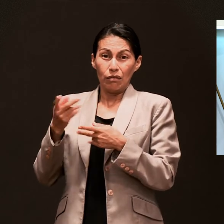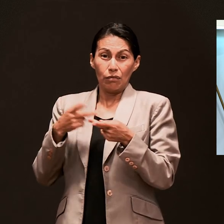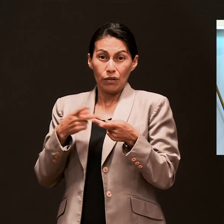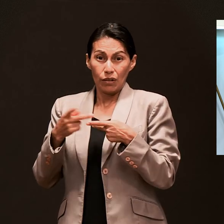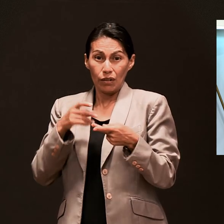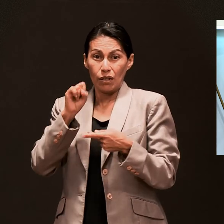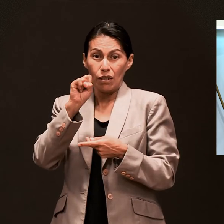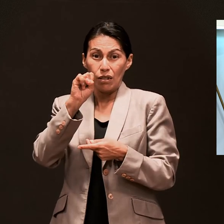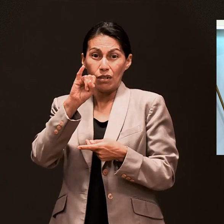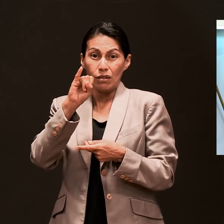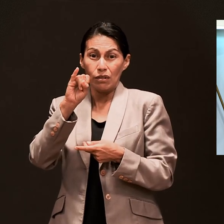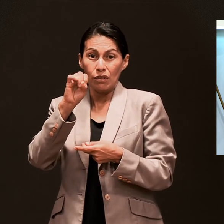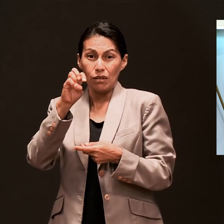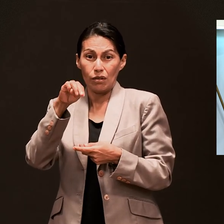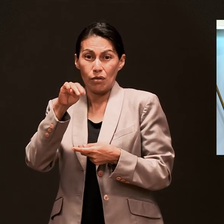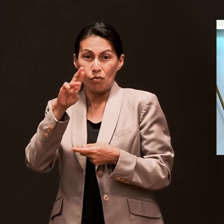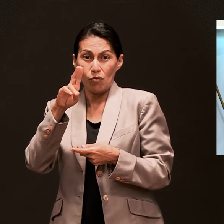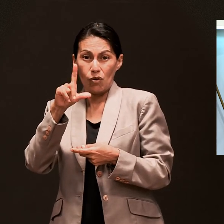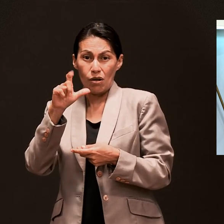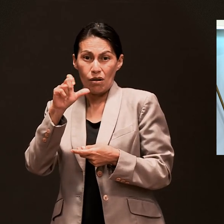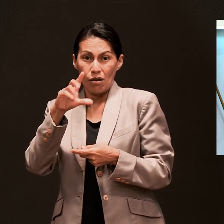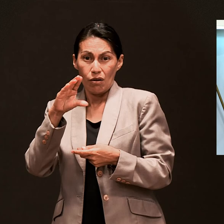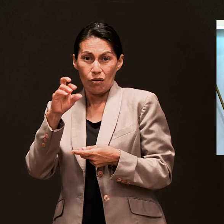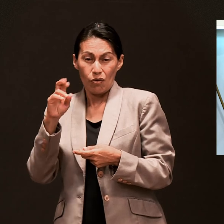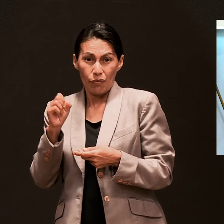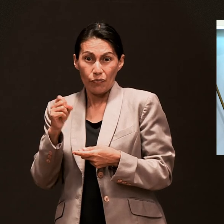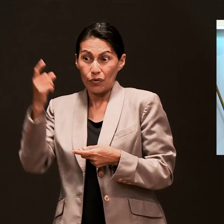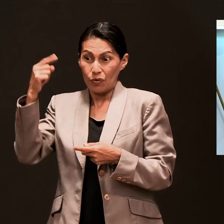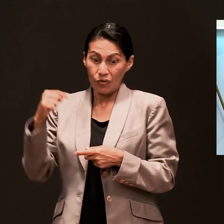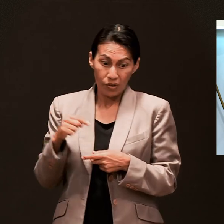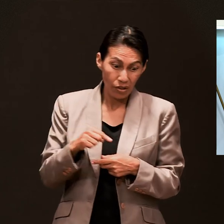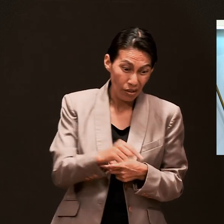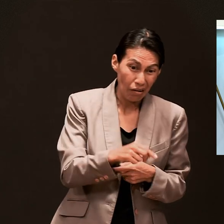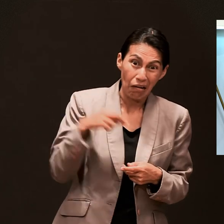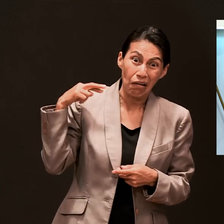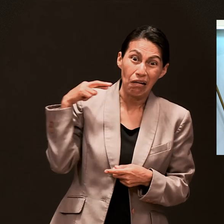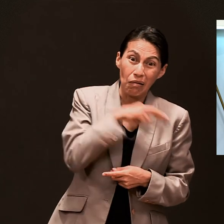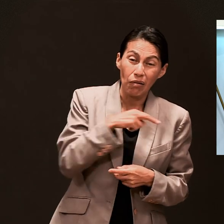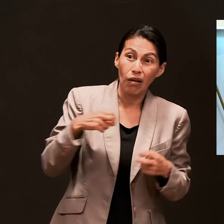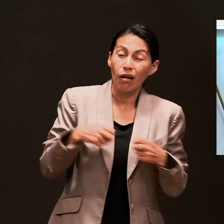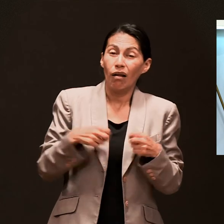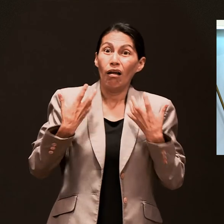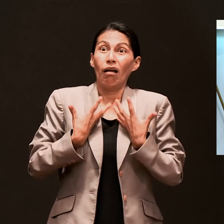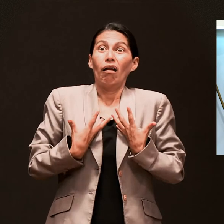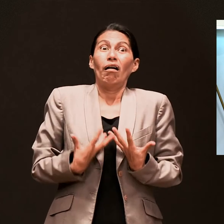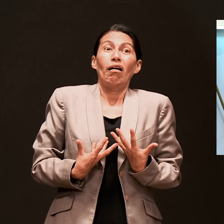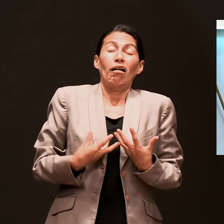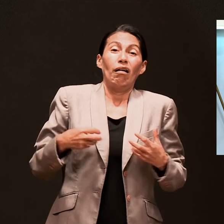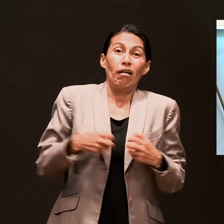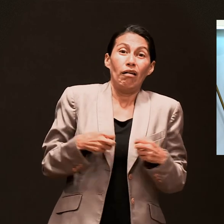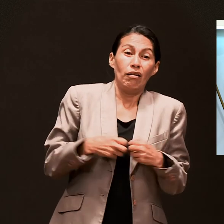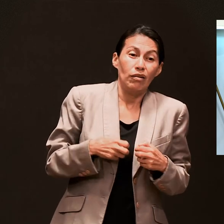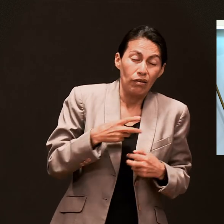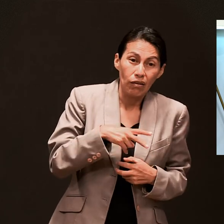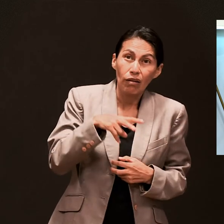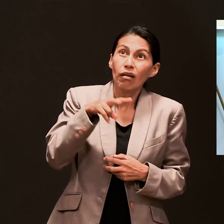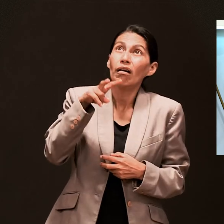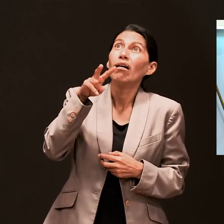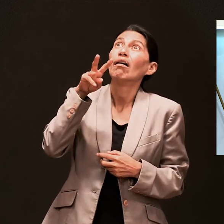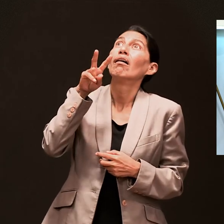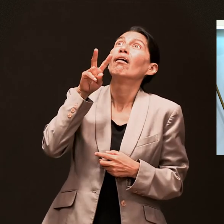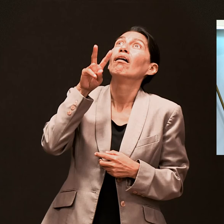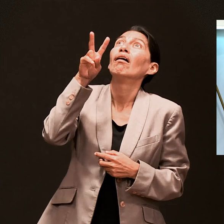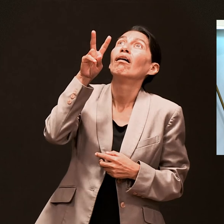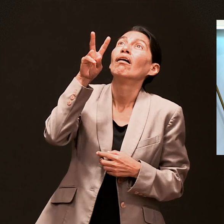habíamos practicado un simulacro sí vimos eso bajé lo más rápido que pude al llegar al punto de